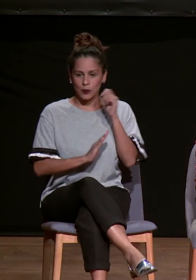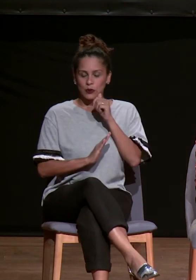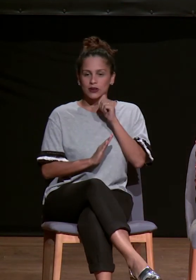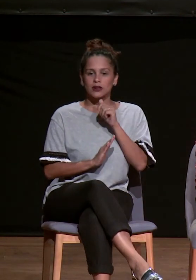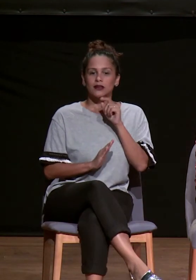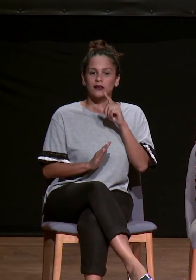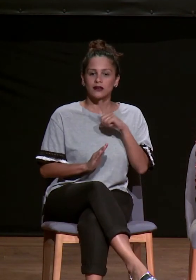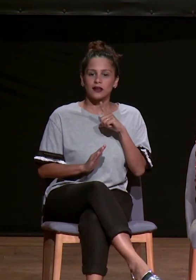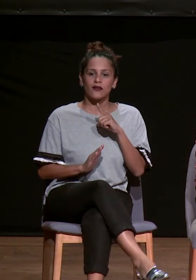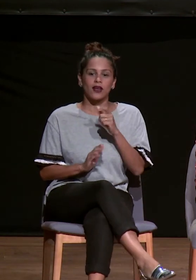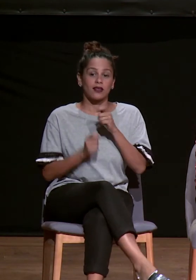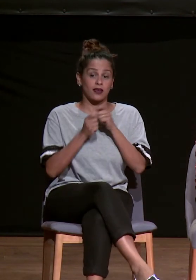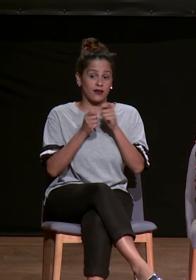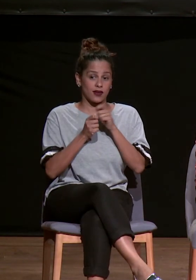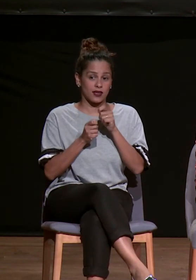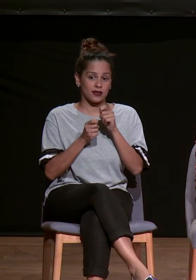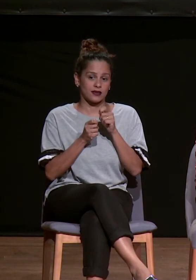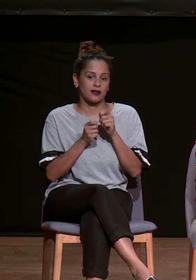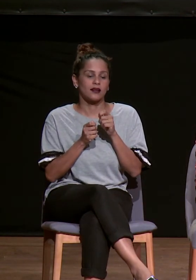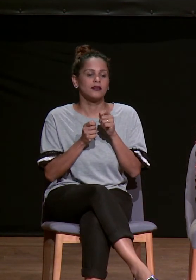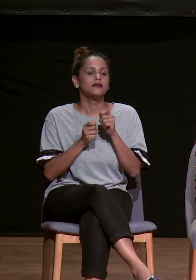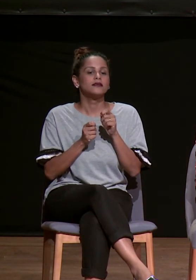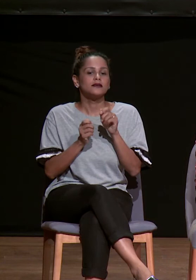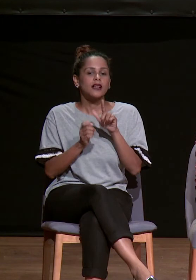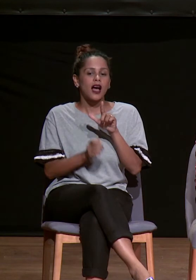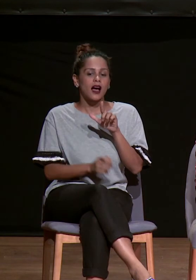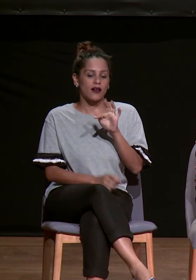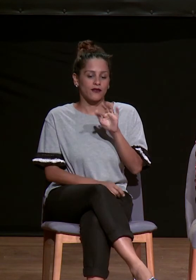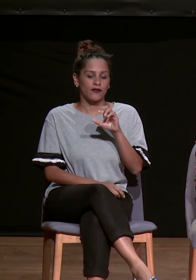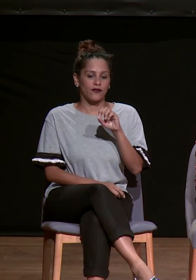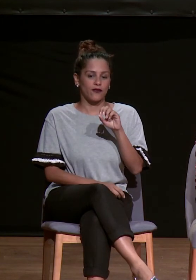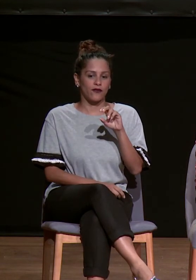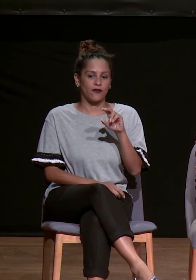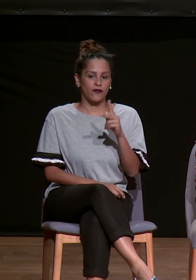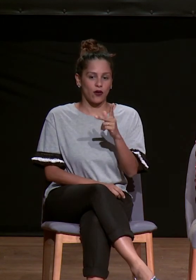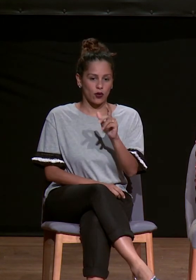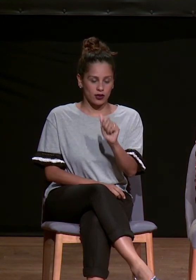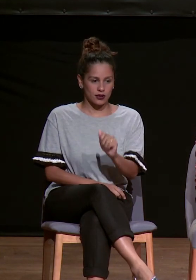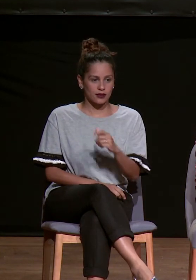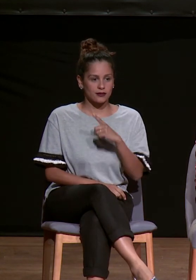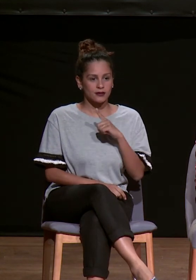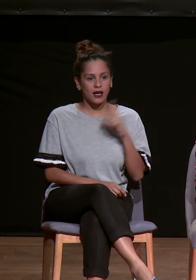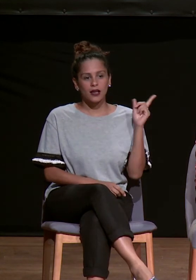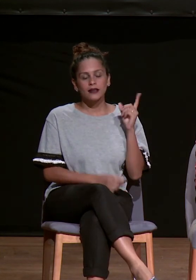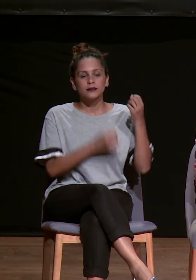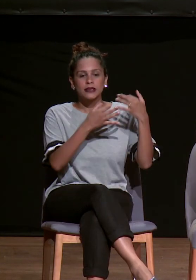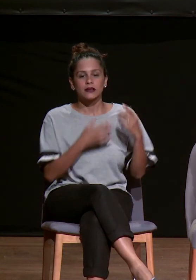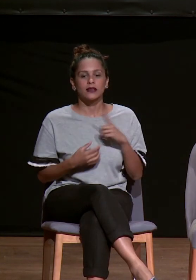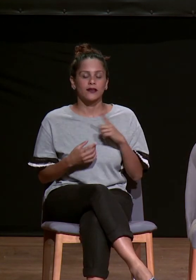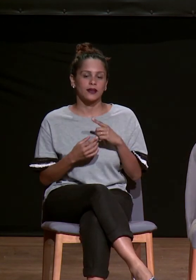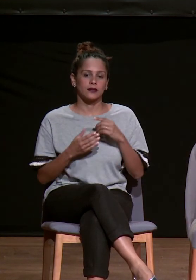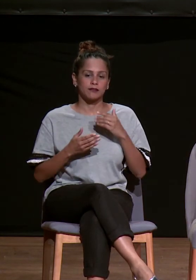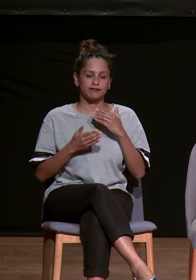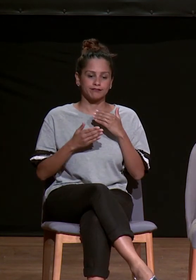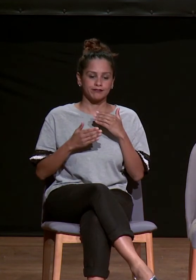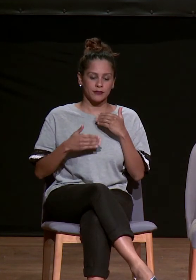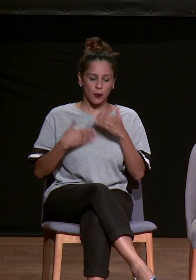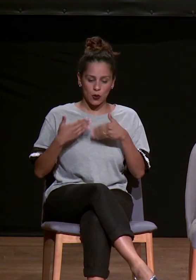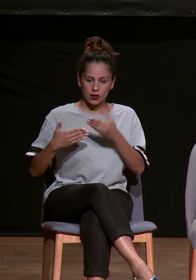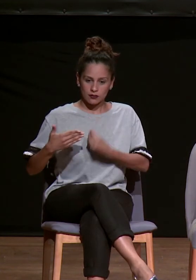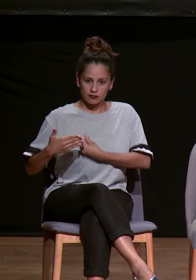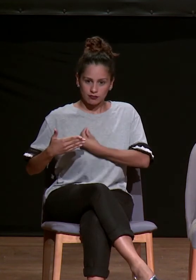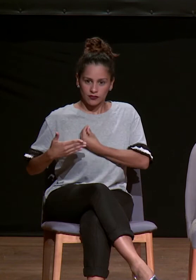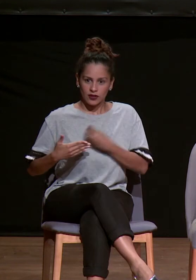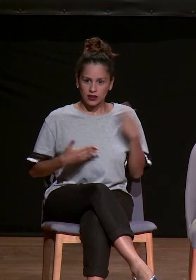ela passou por 2 grandes processos recentemente, assim, na construção da sua trajetória, na sua vida e tudo mais. Um é a da conquista